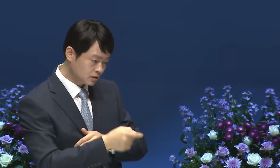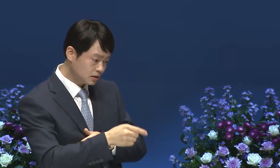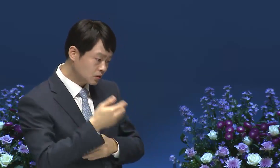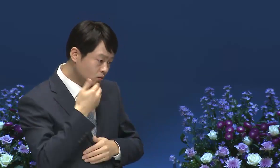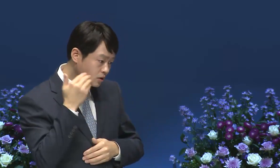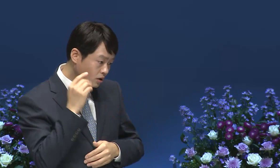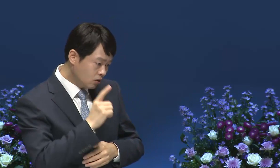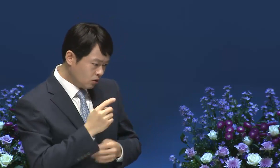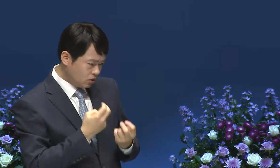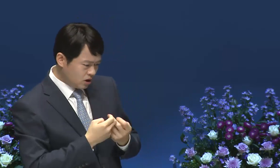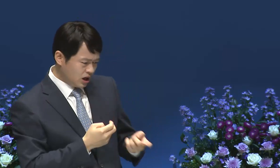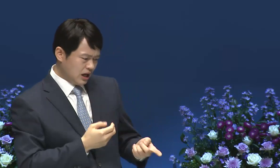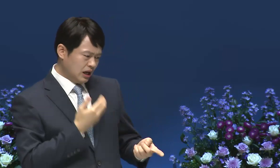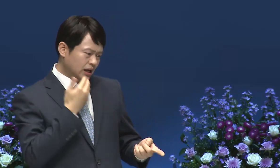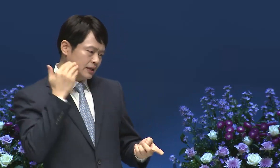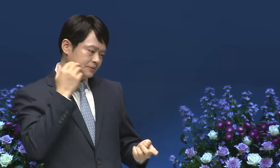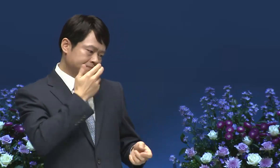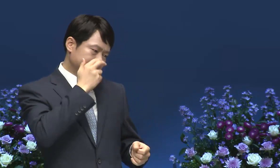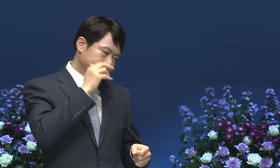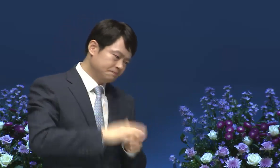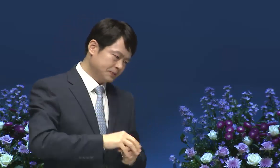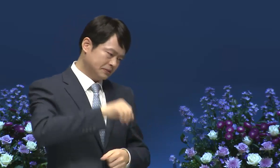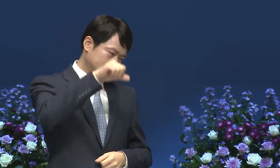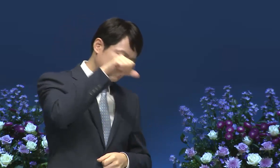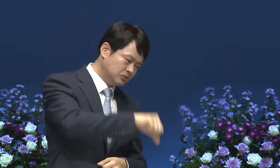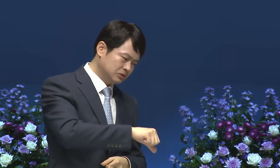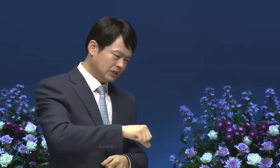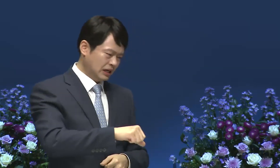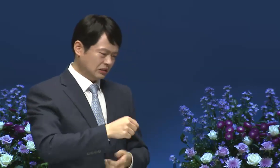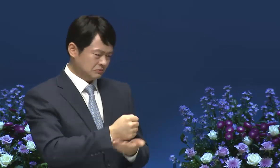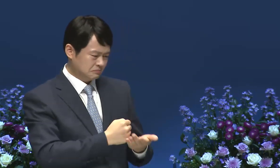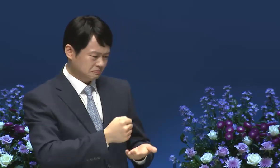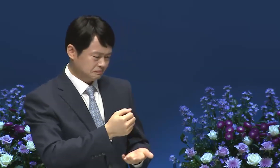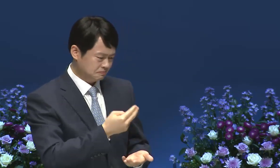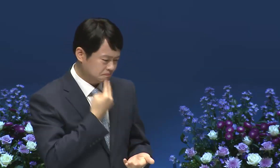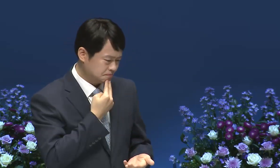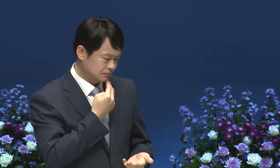청인 부모가 농인 자녀를 낳았을 때 자녀가 농인이라고 해서